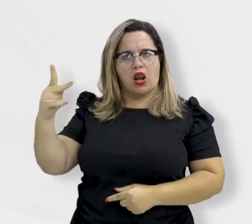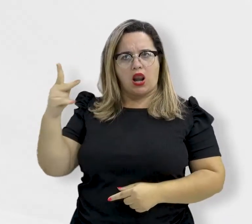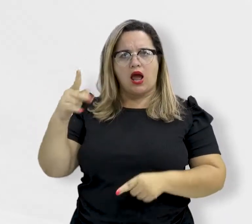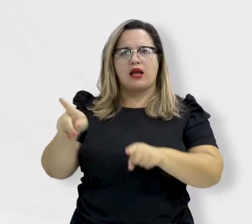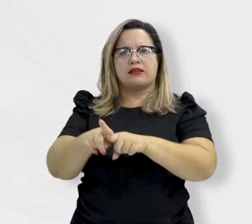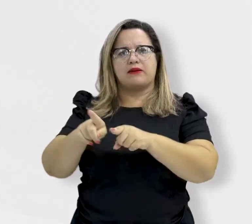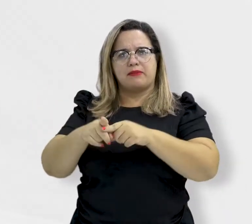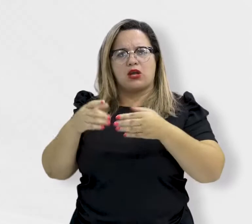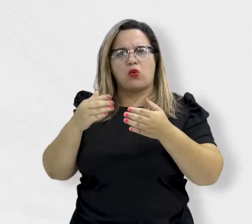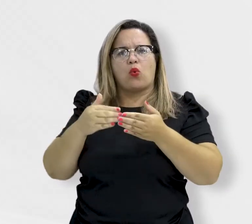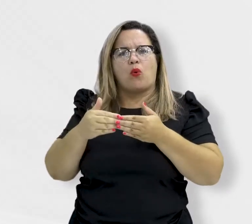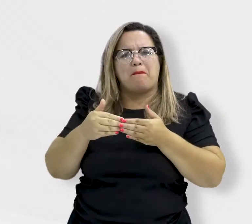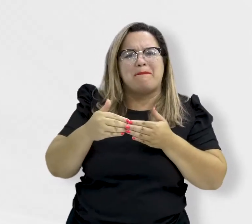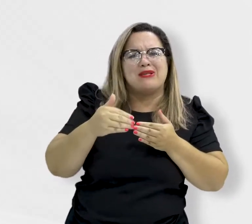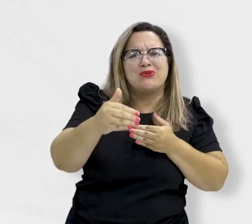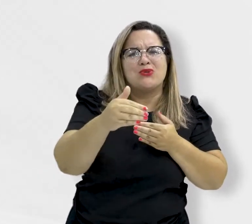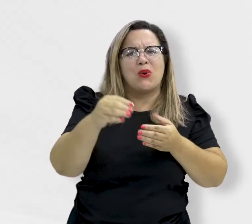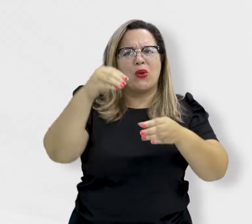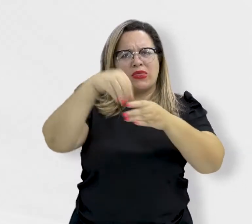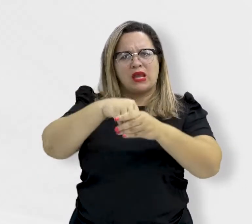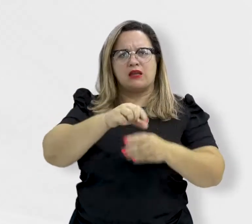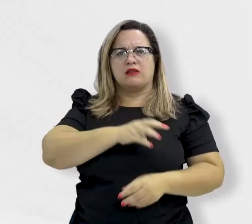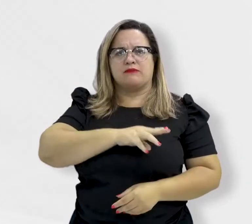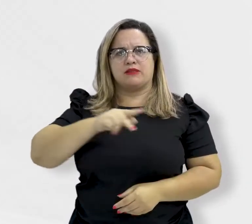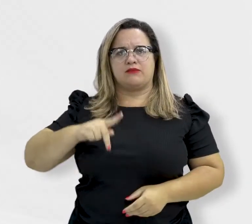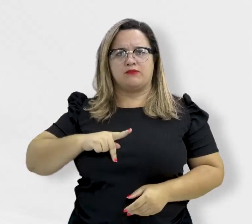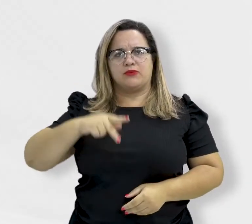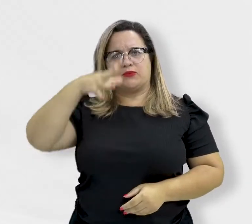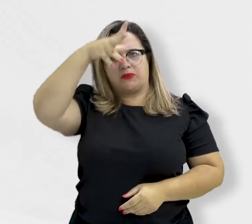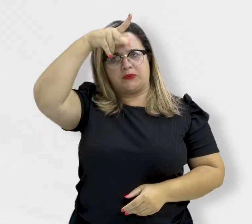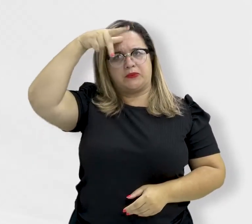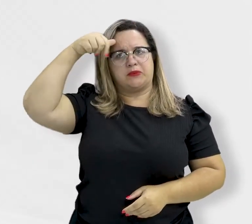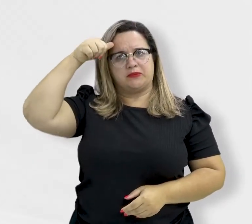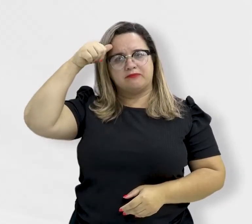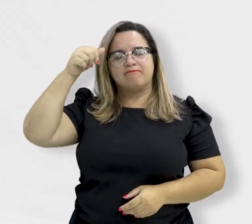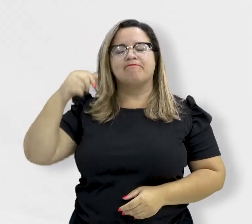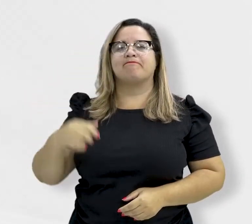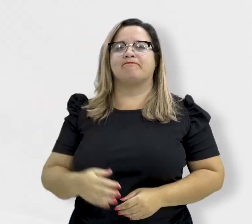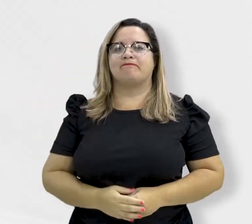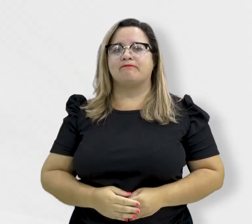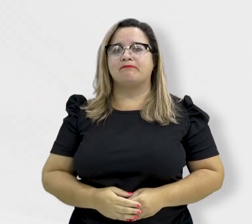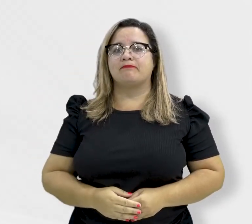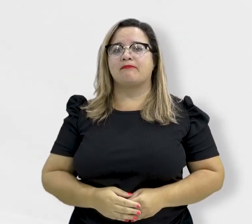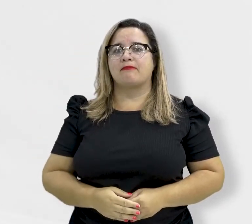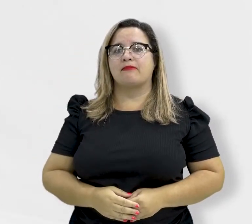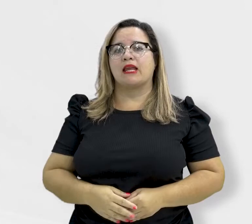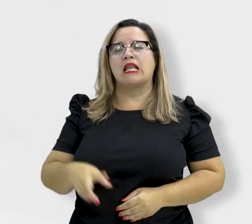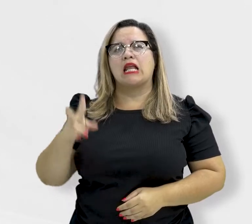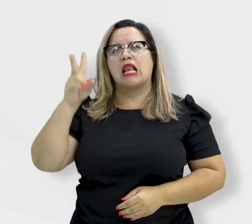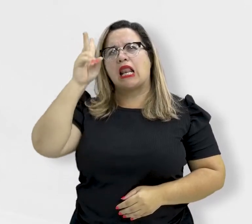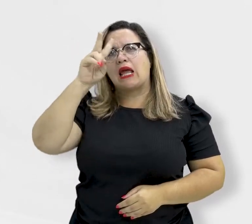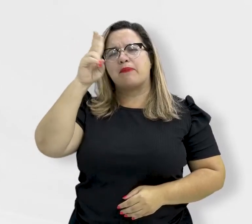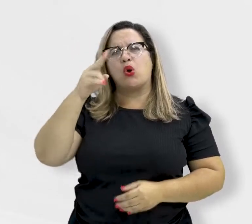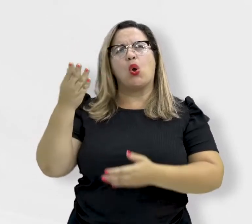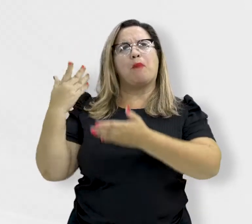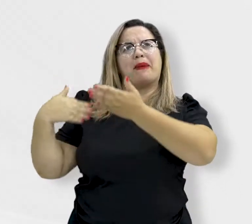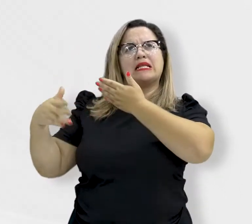de Ministério Público de Mato Grosso. Na época, recordou, a promotoria dispunha apenas de uma sala disponibilizada pelo